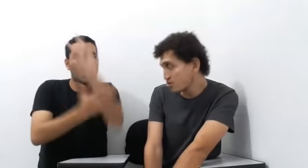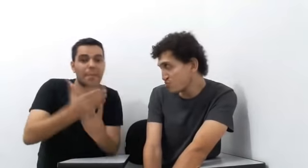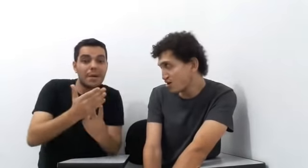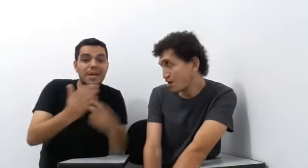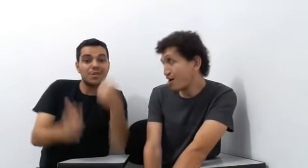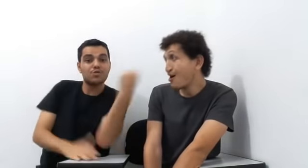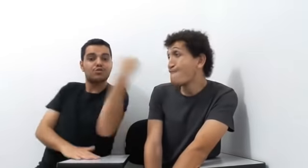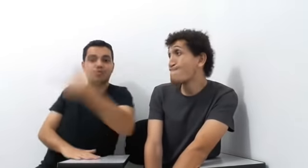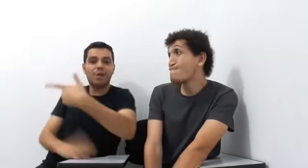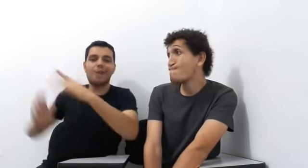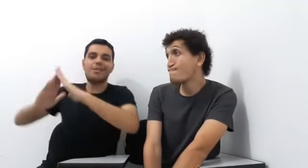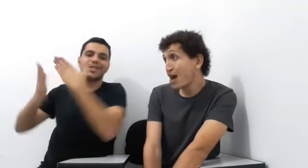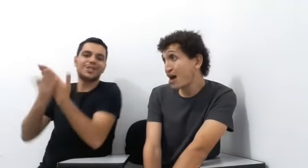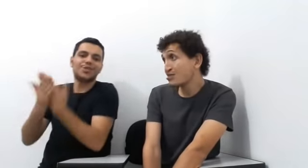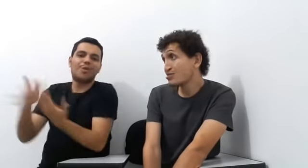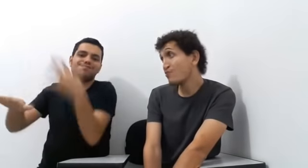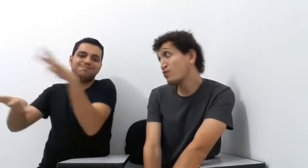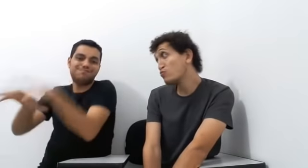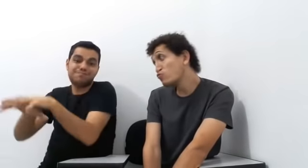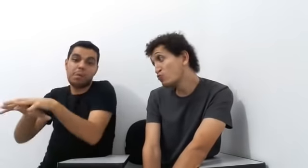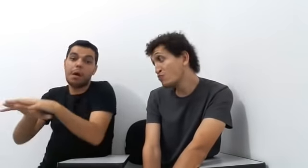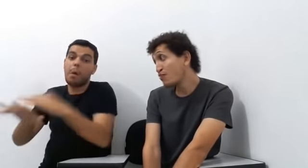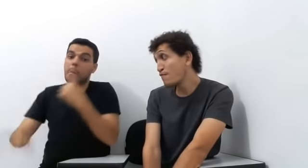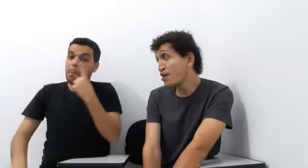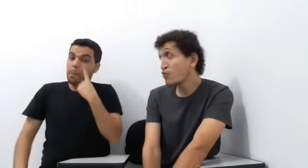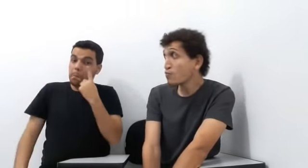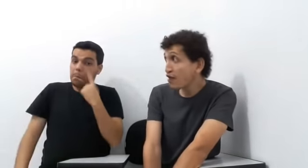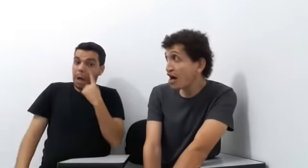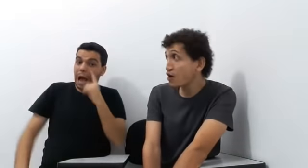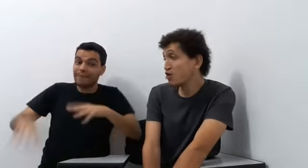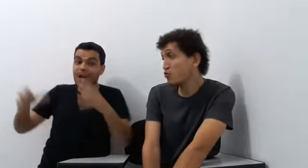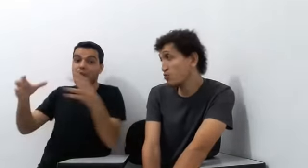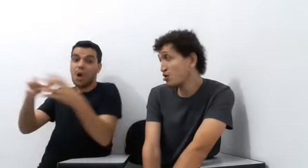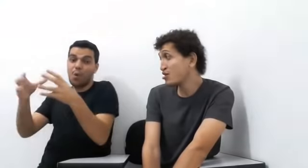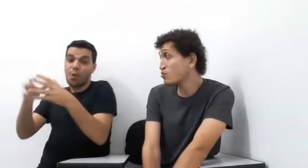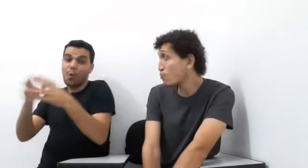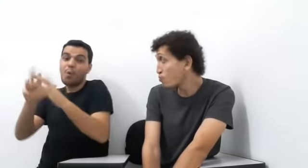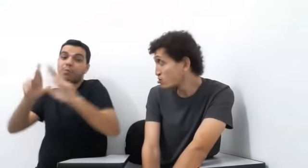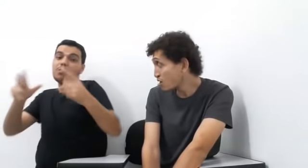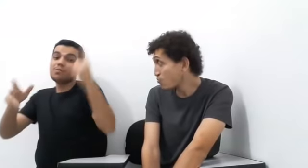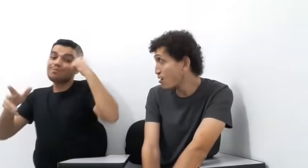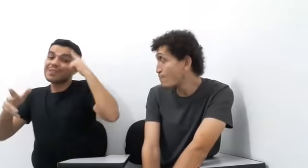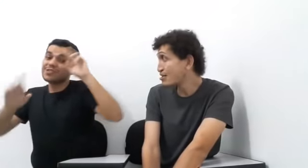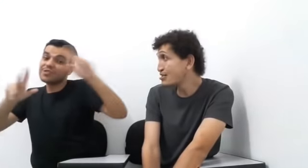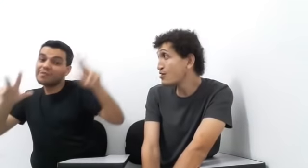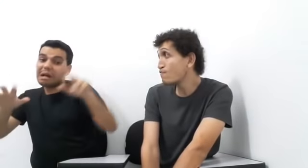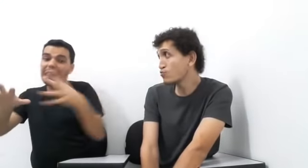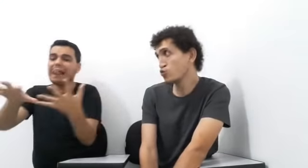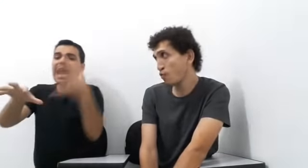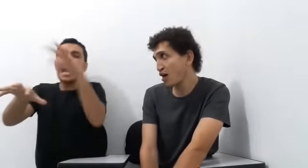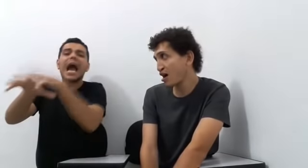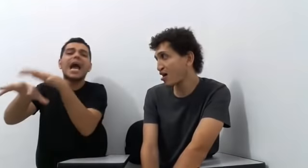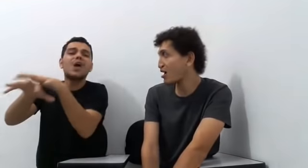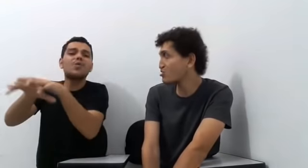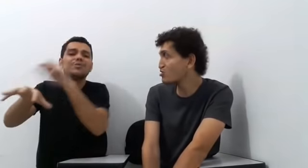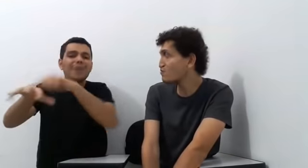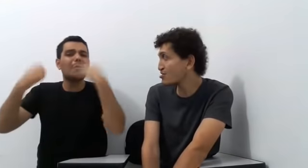inclusiva. Mas já tem grupos que pretendem o contrário. Que a inclusão precisa funcionar. A gente fazer